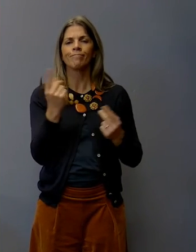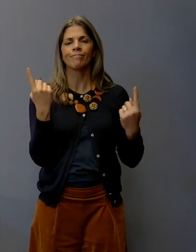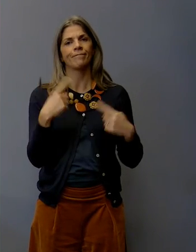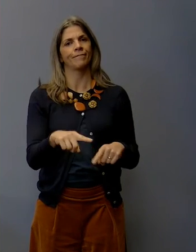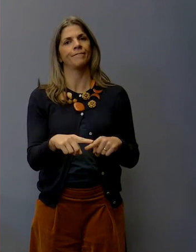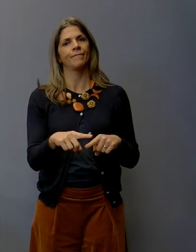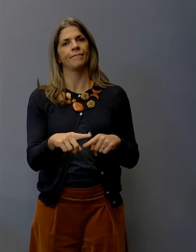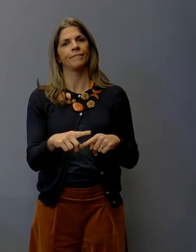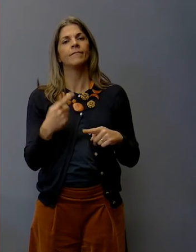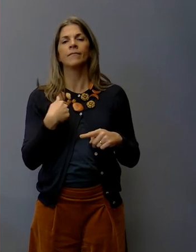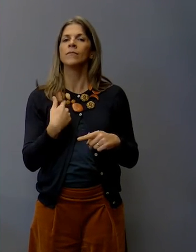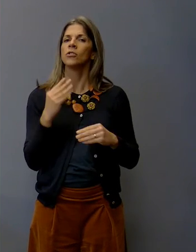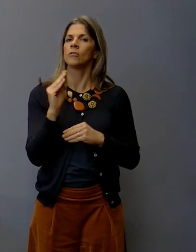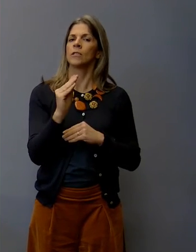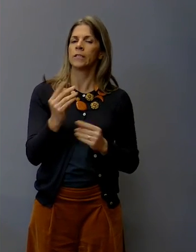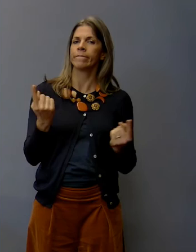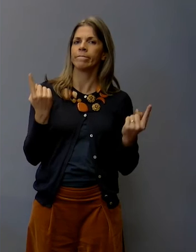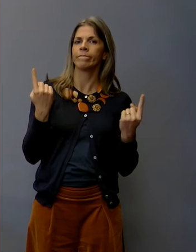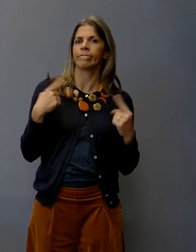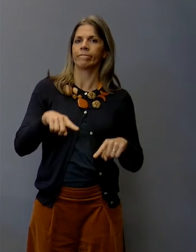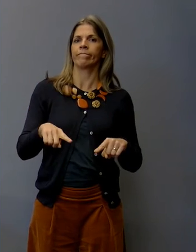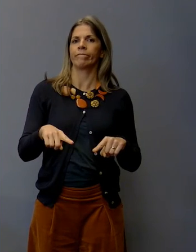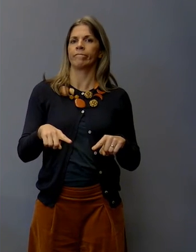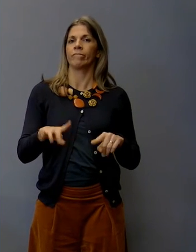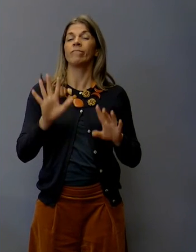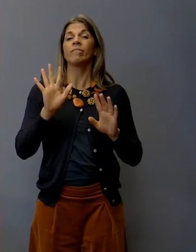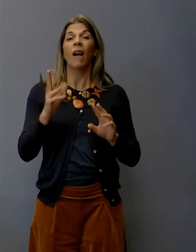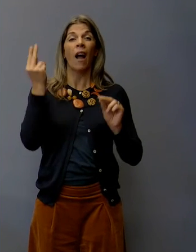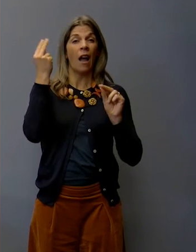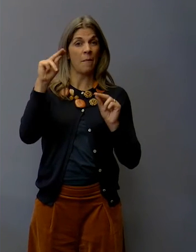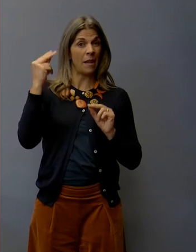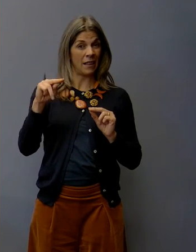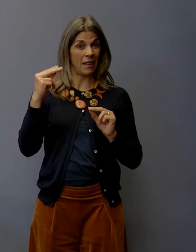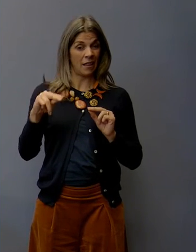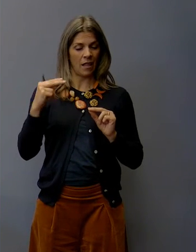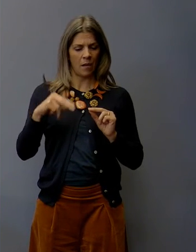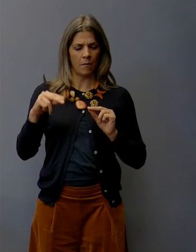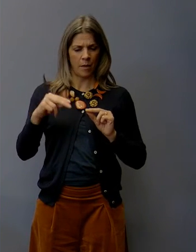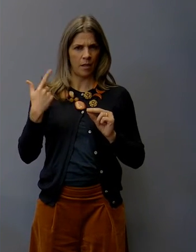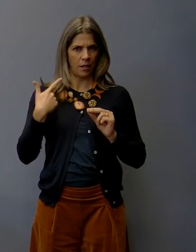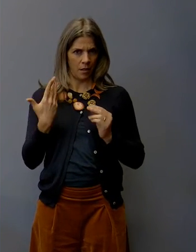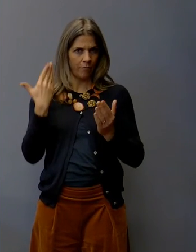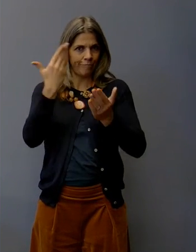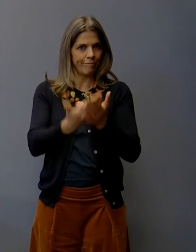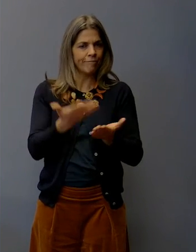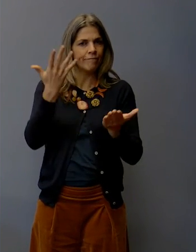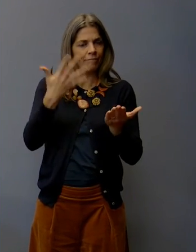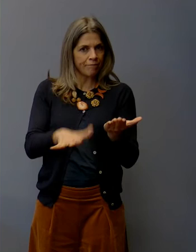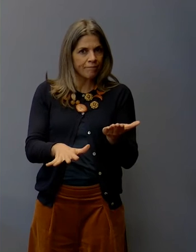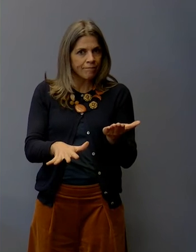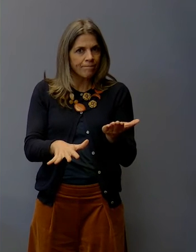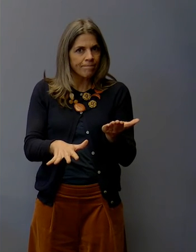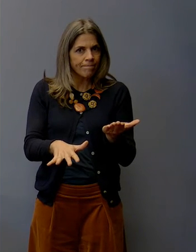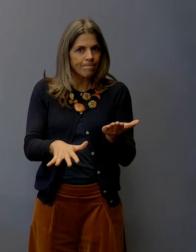questa era la mia richiesta però devo dire che gli emendamenti che provavano a chiedere questo non